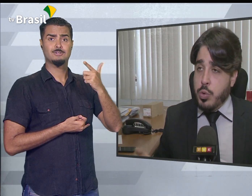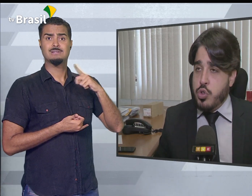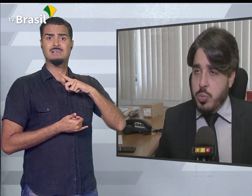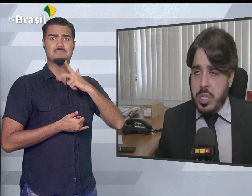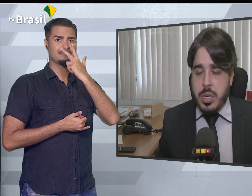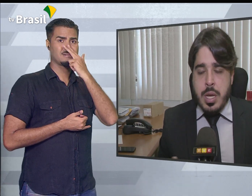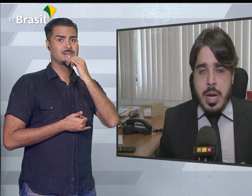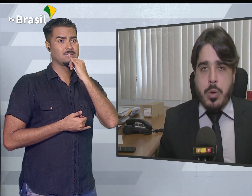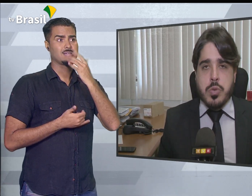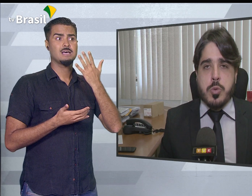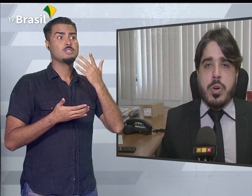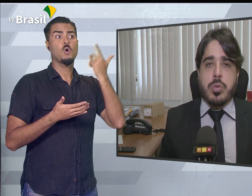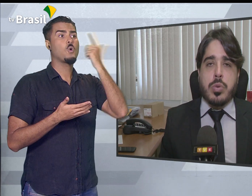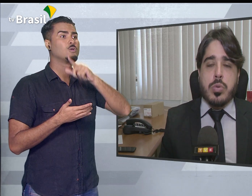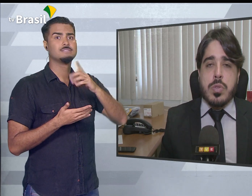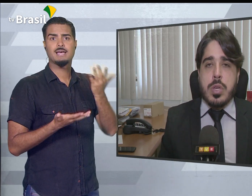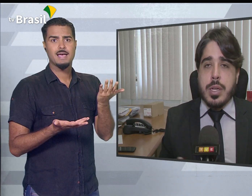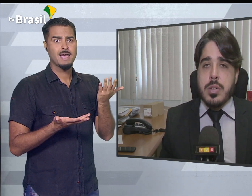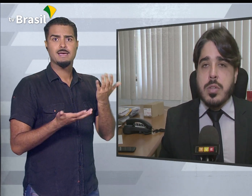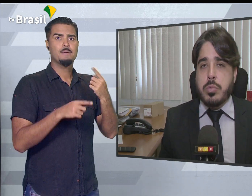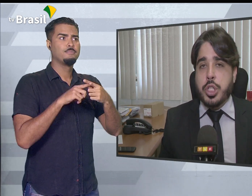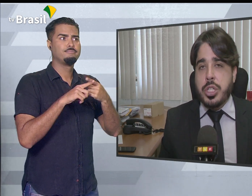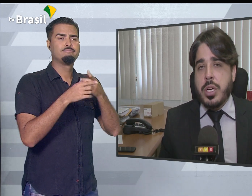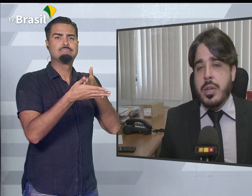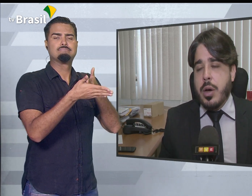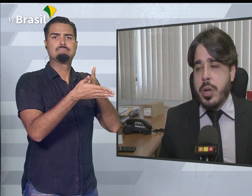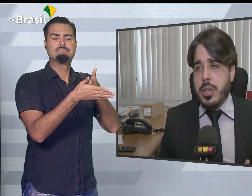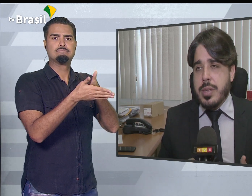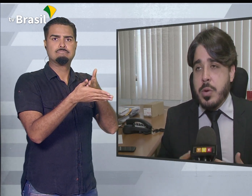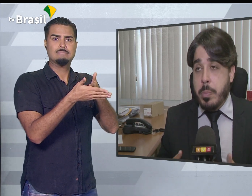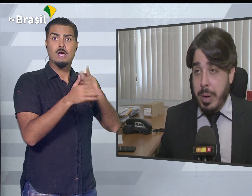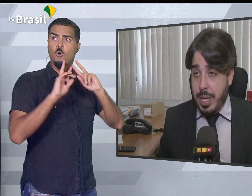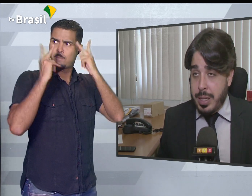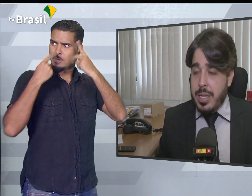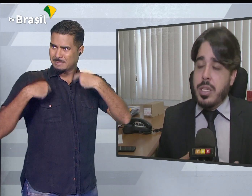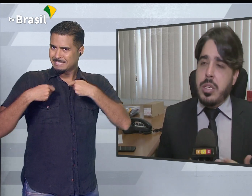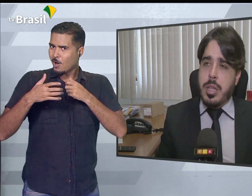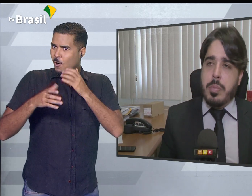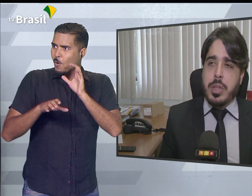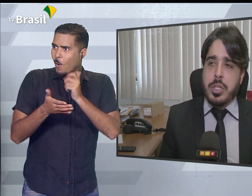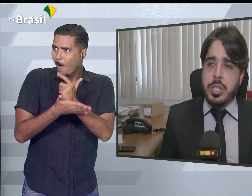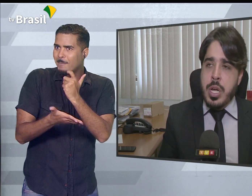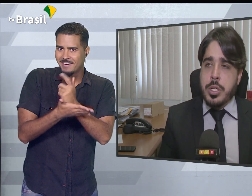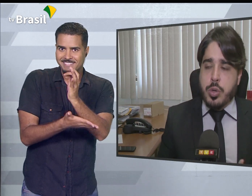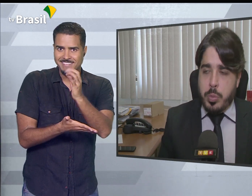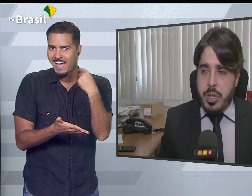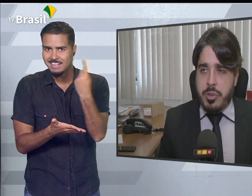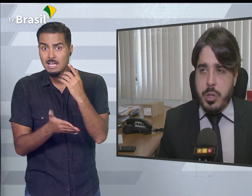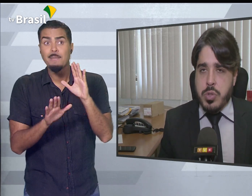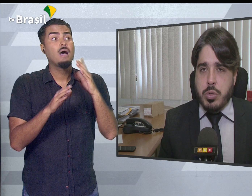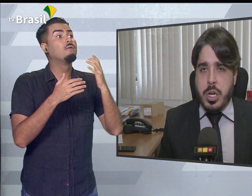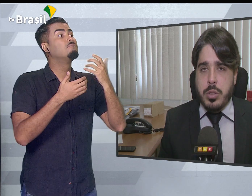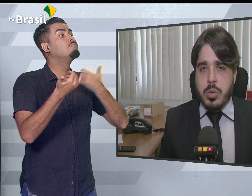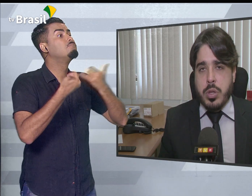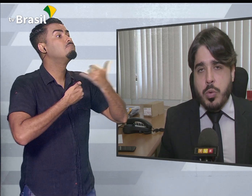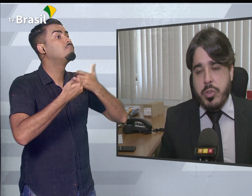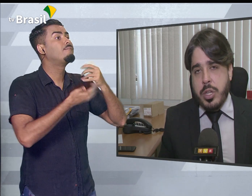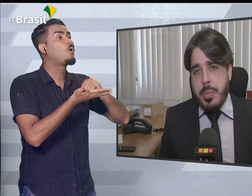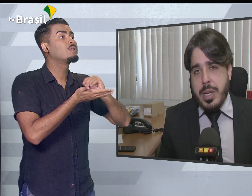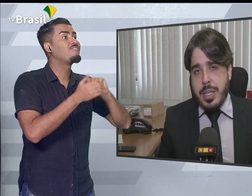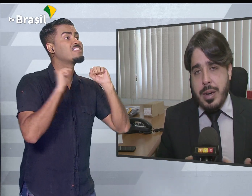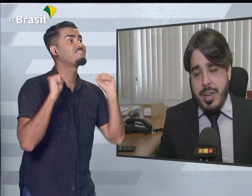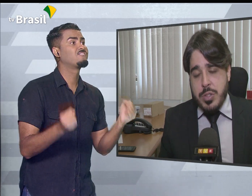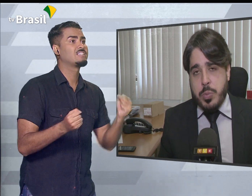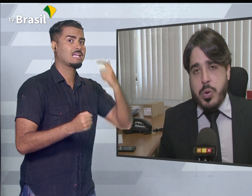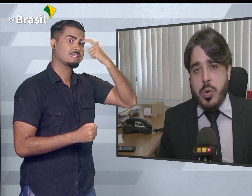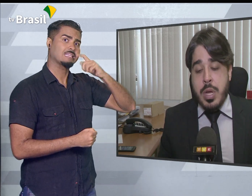humana consumir alguns produtos, e antes não tinha a orientação plena e independente de como defender o seu direito. Então, o governo da